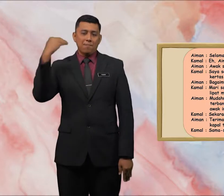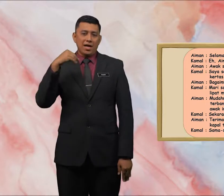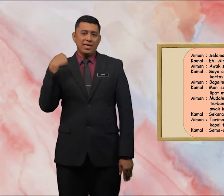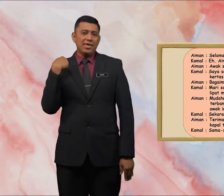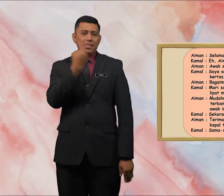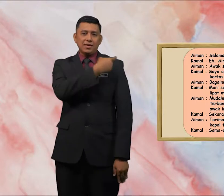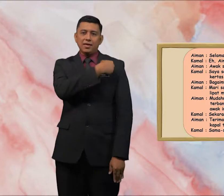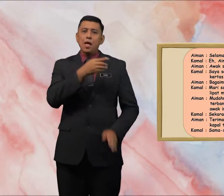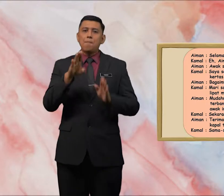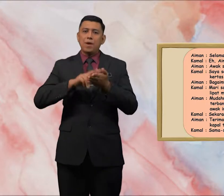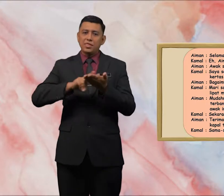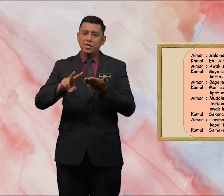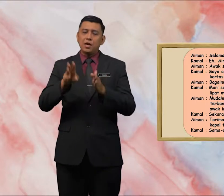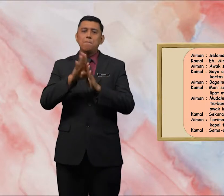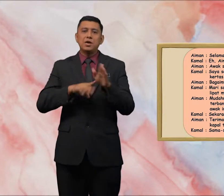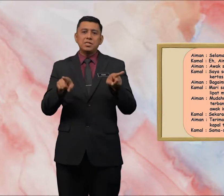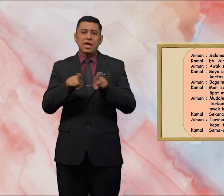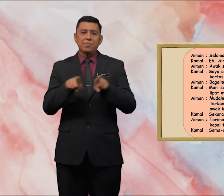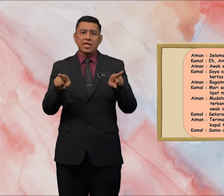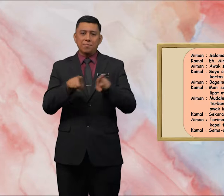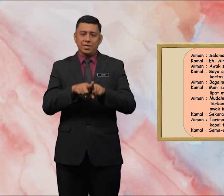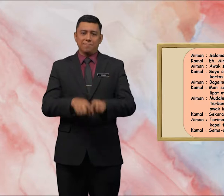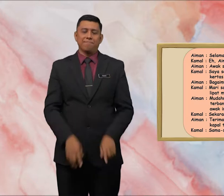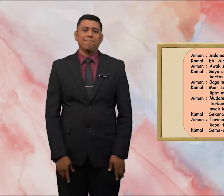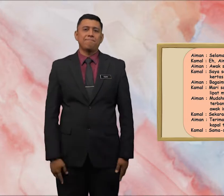Mari kita baca bersama-sama.